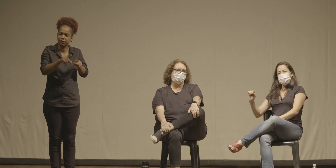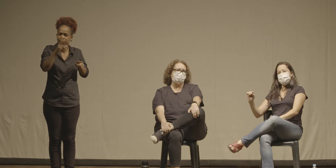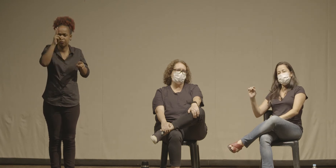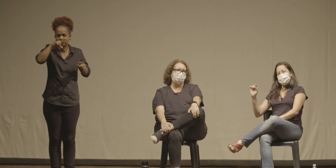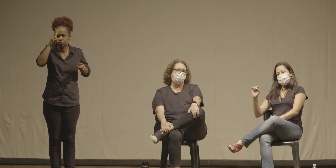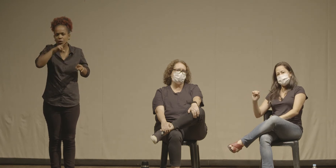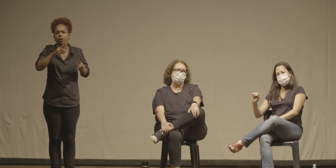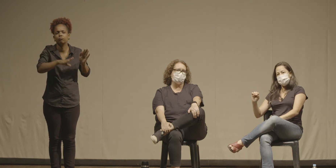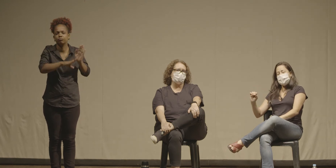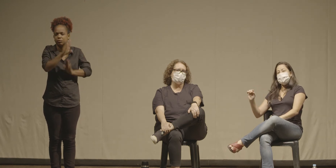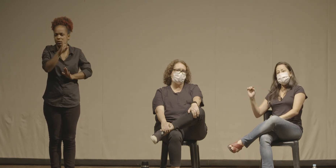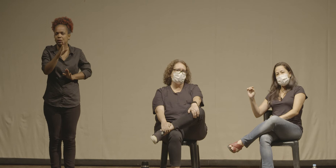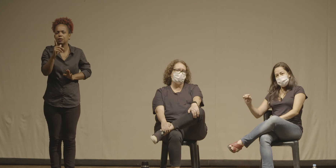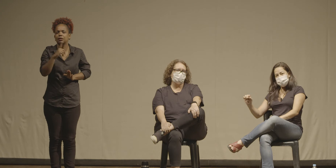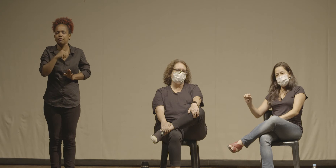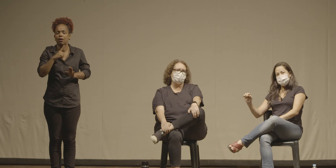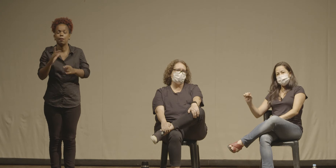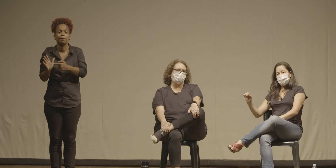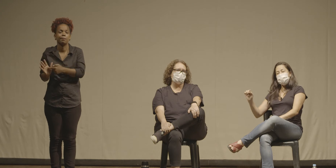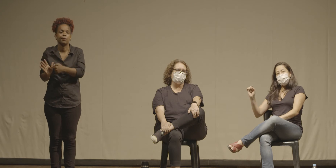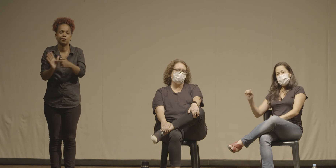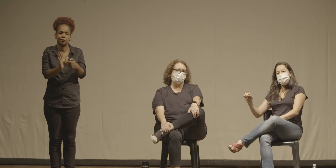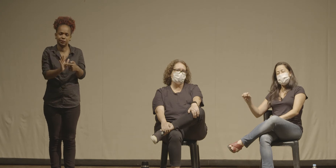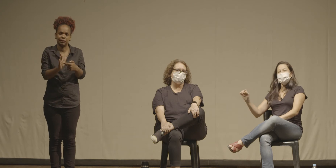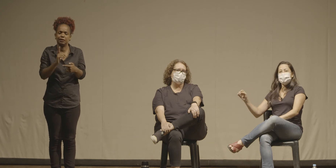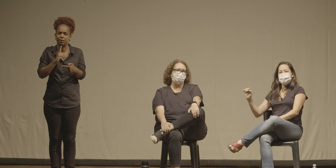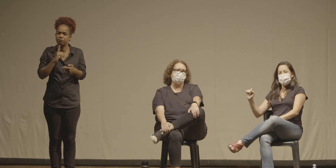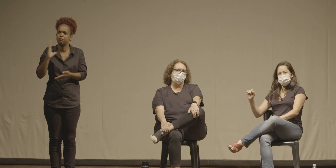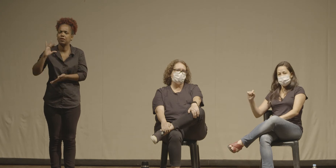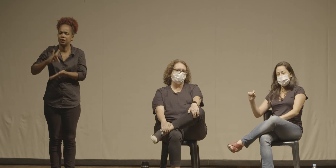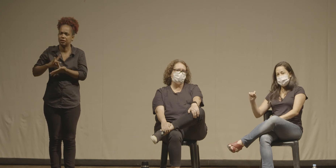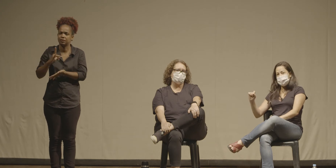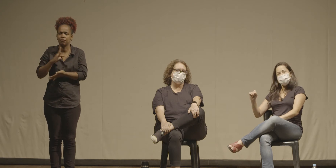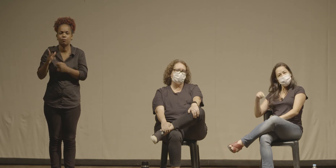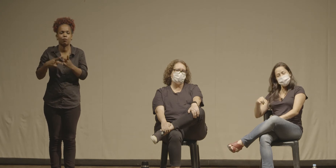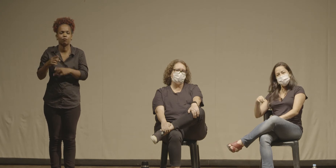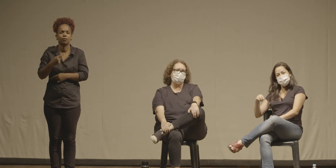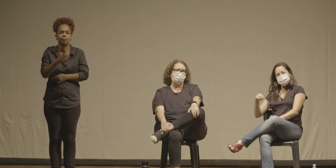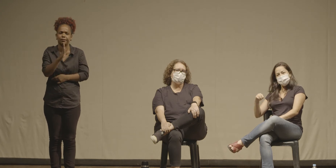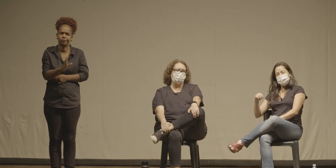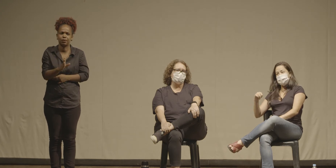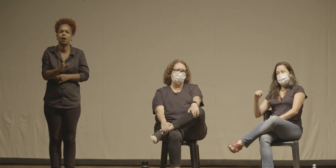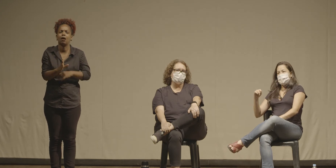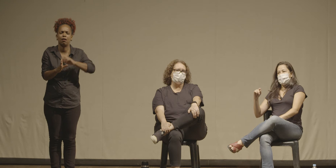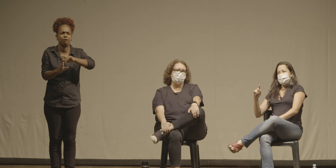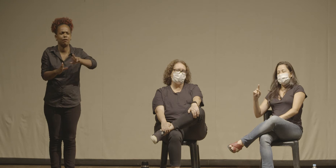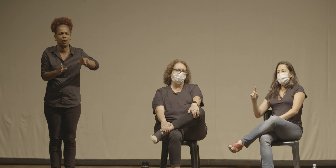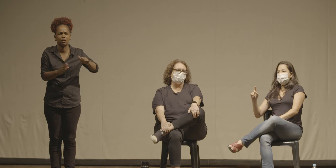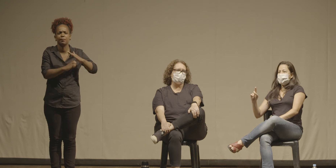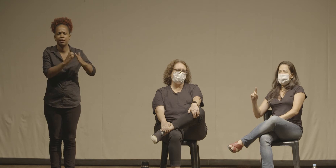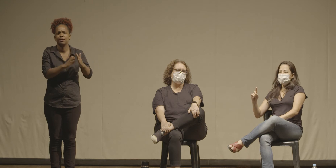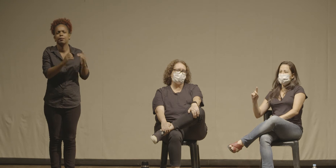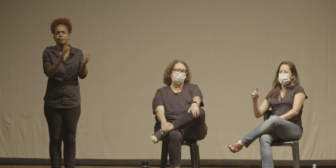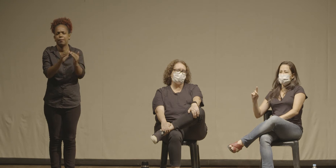uma história de superação que mostra o que é verdadeiramente o povo brasileiro? Muitas. Se